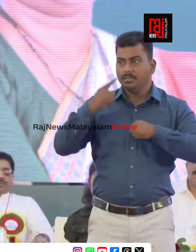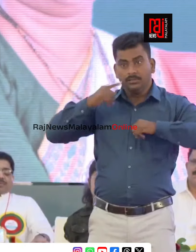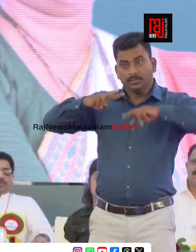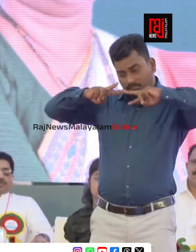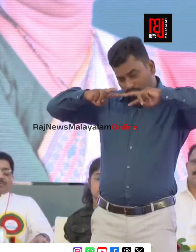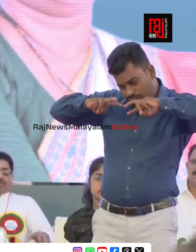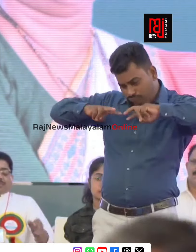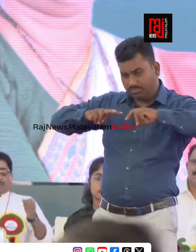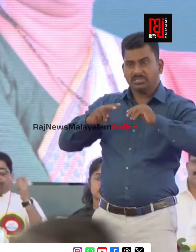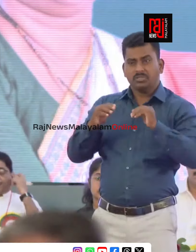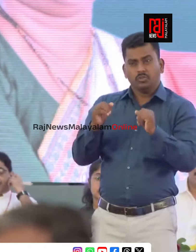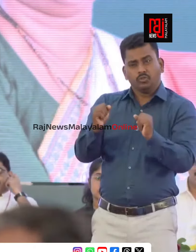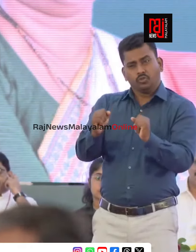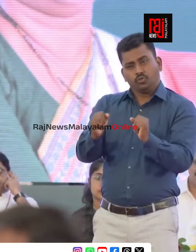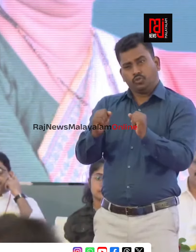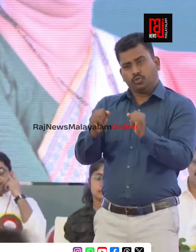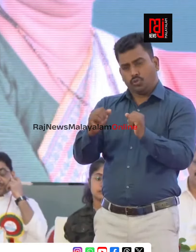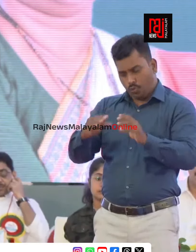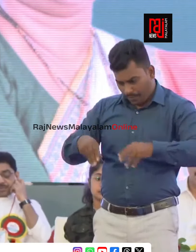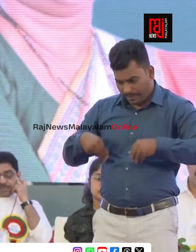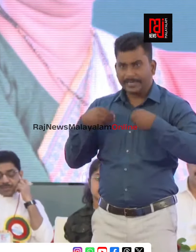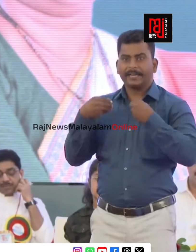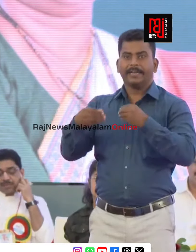സർക്കാർ കണ്ടിട്ടുള്ളതും